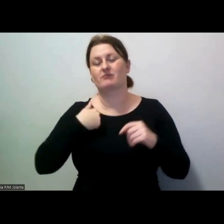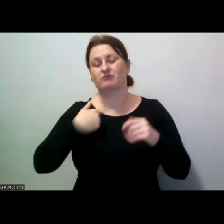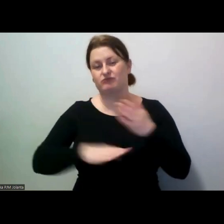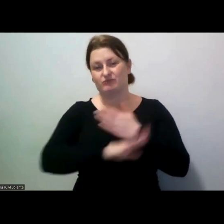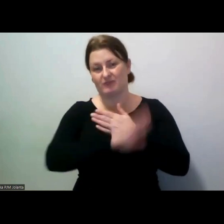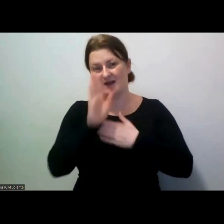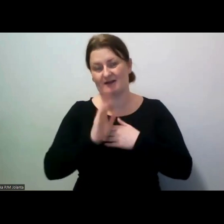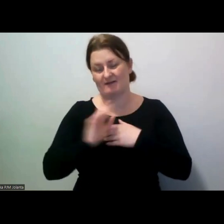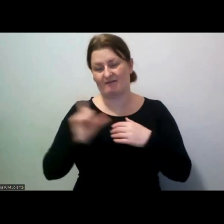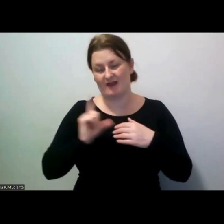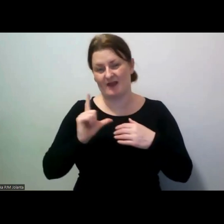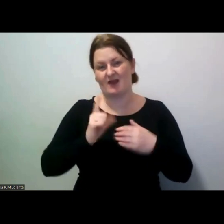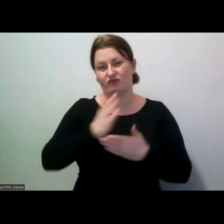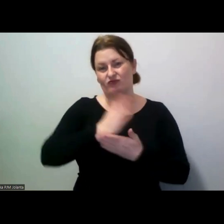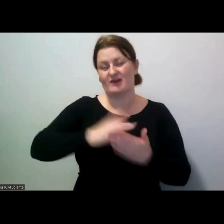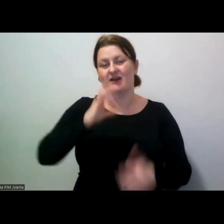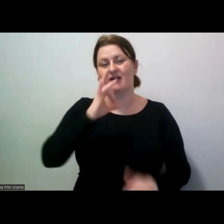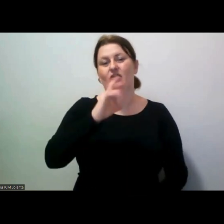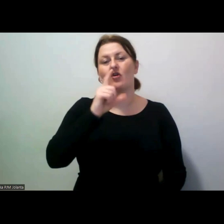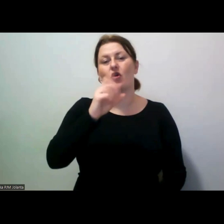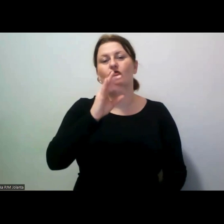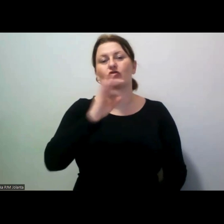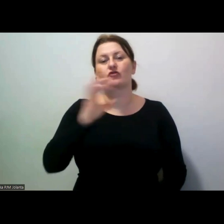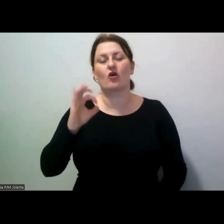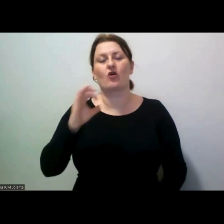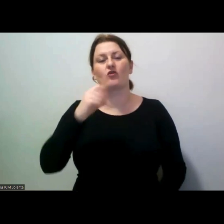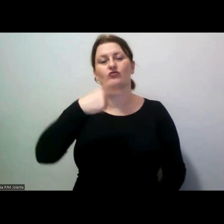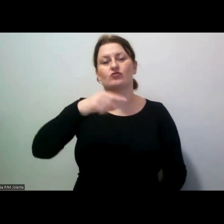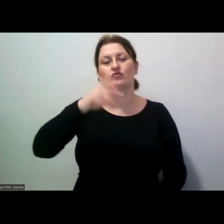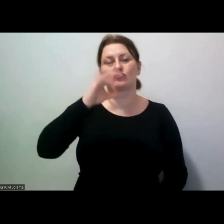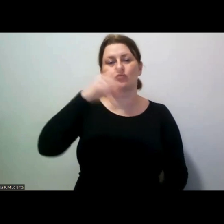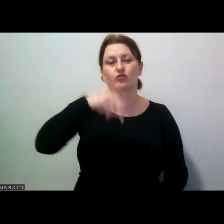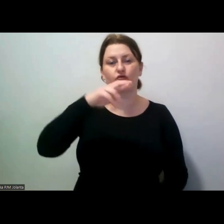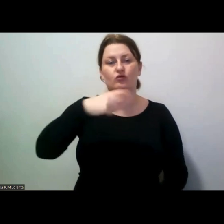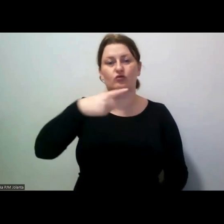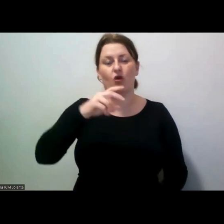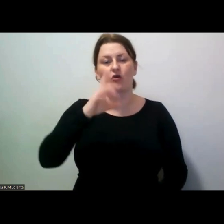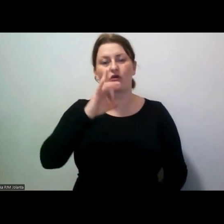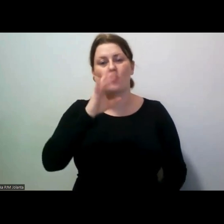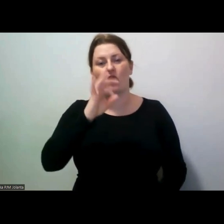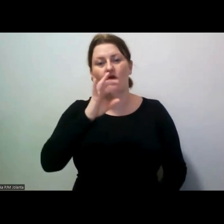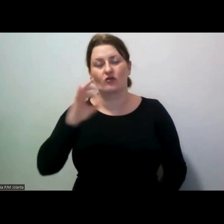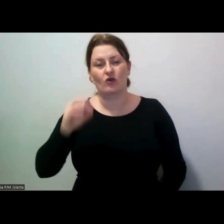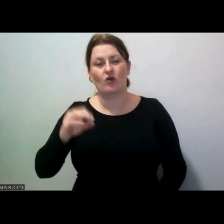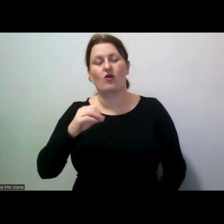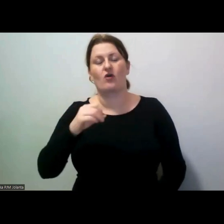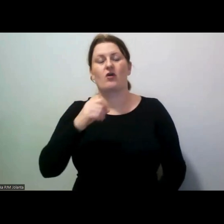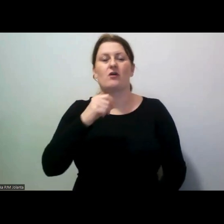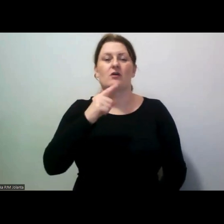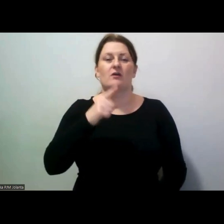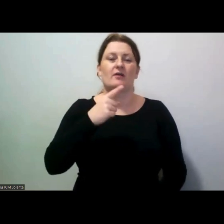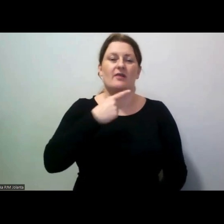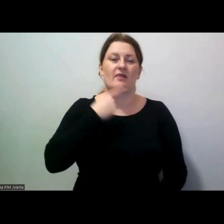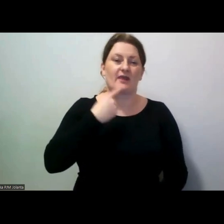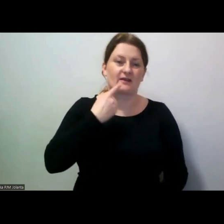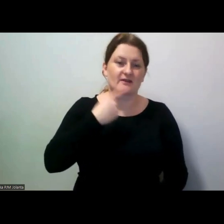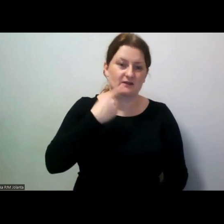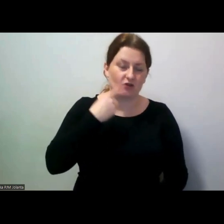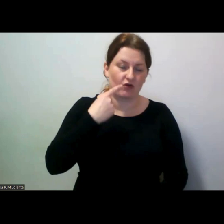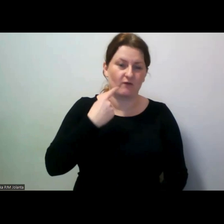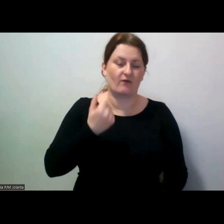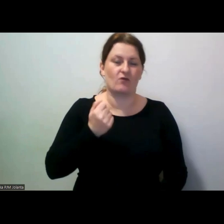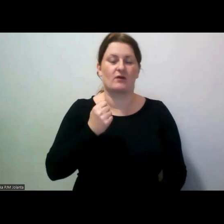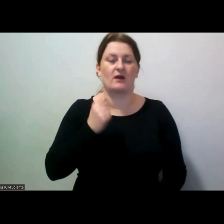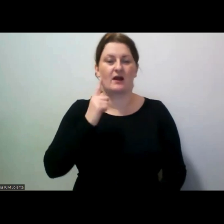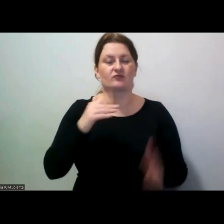tę cząstkę glottodydaktyczną, surdoglottodydaktyczną, językoznawczą, wszystkie długie, trudne terminy teraz wymieniłam,